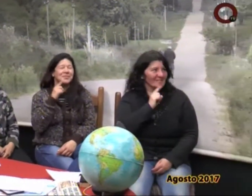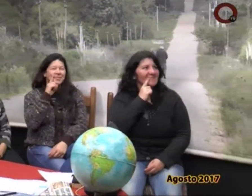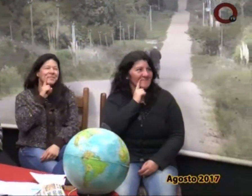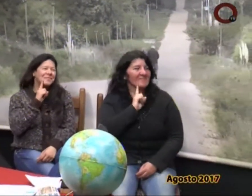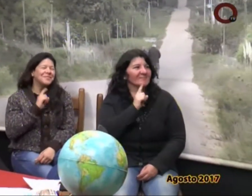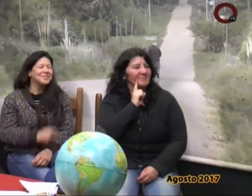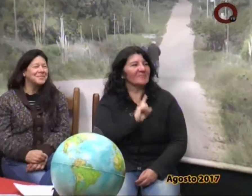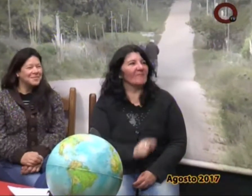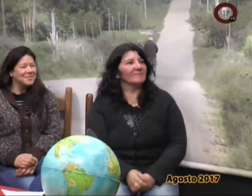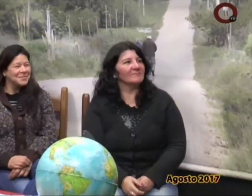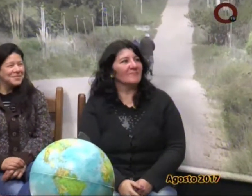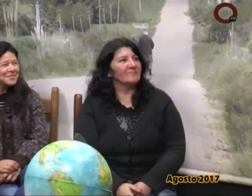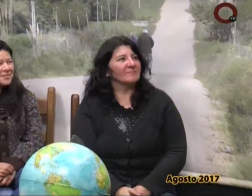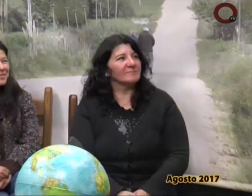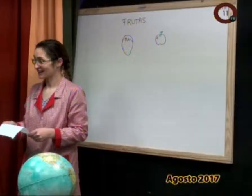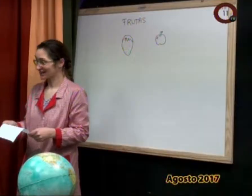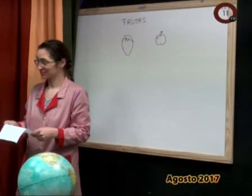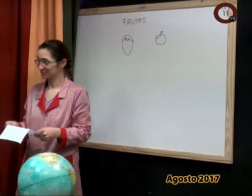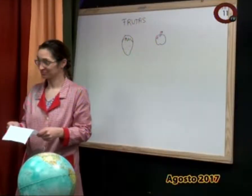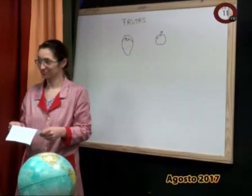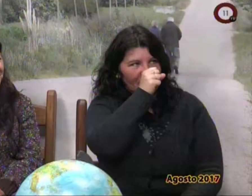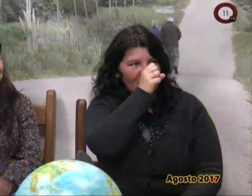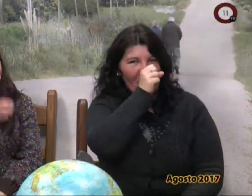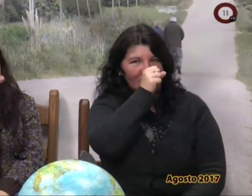la respondida Nara Naranja Naranja